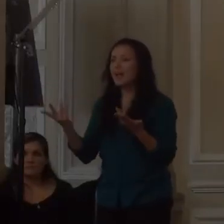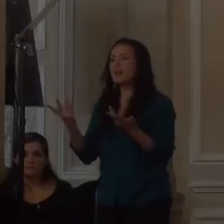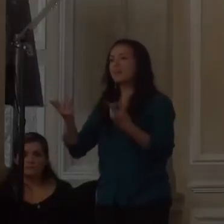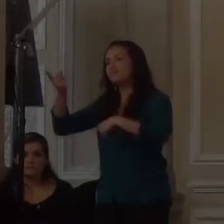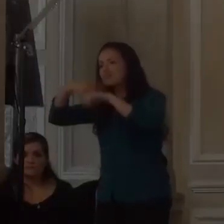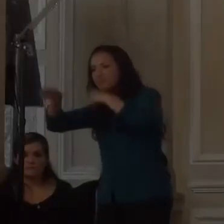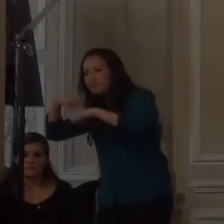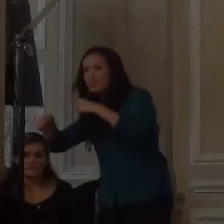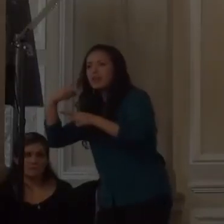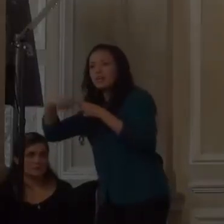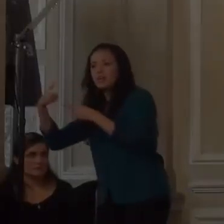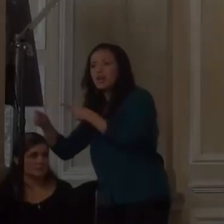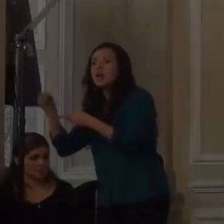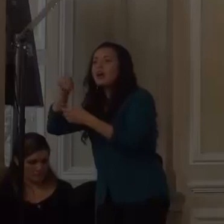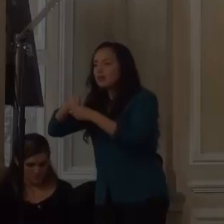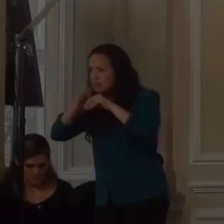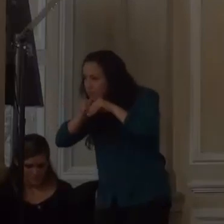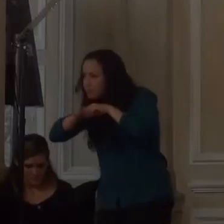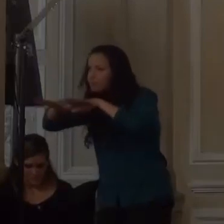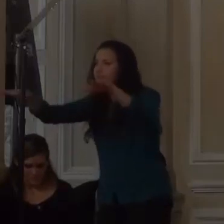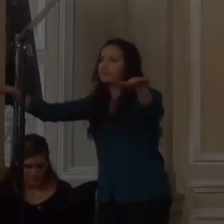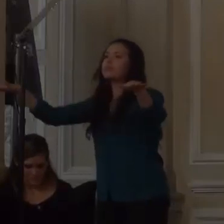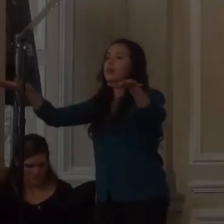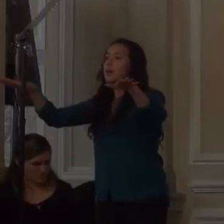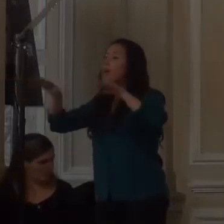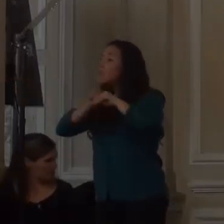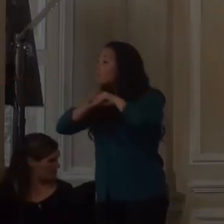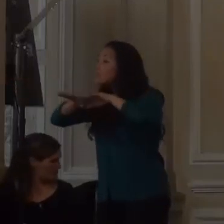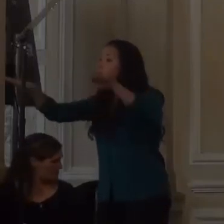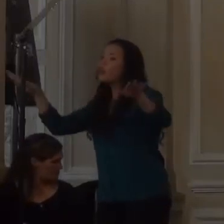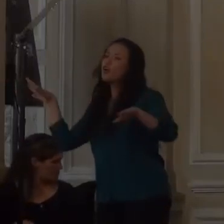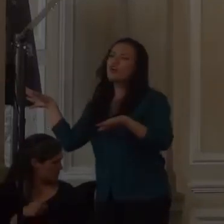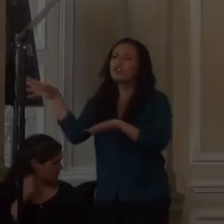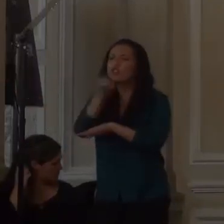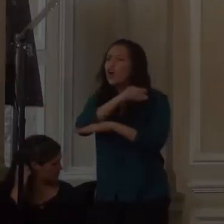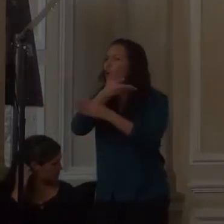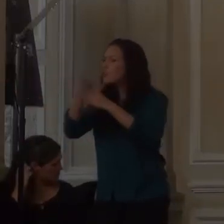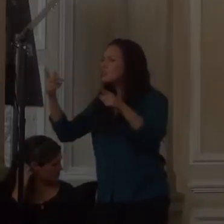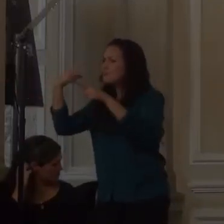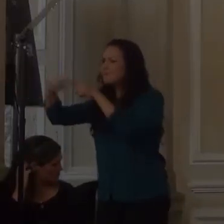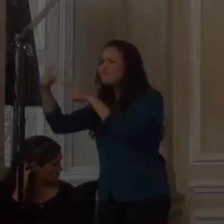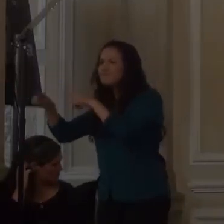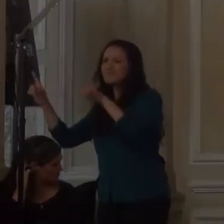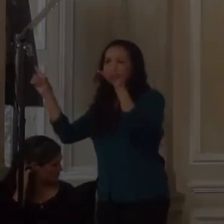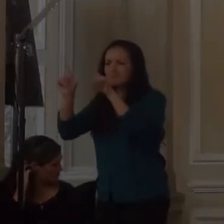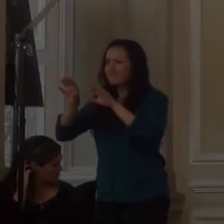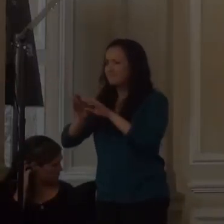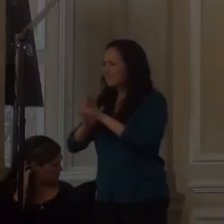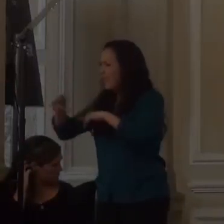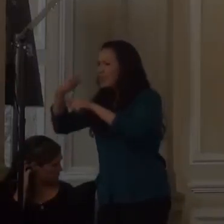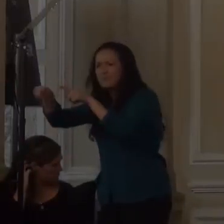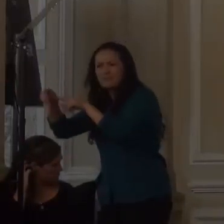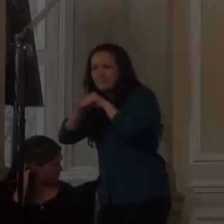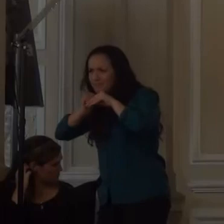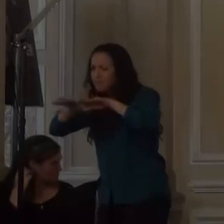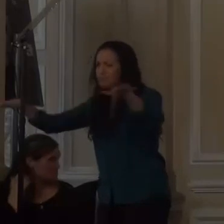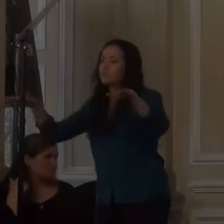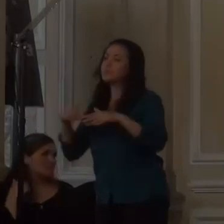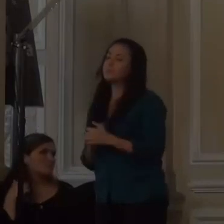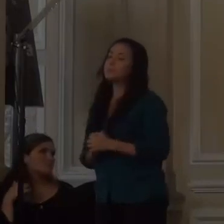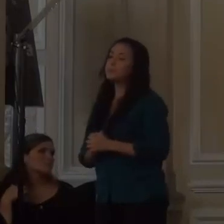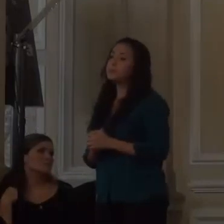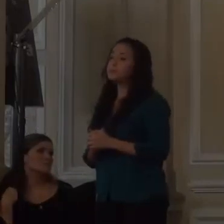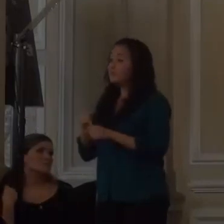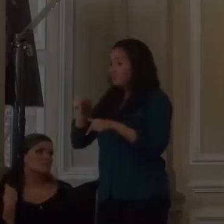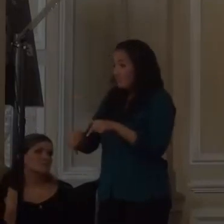y se divulgará de manera masiva por todos los medios que estén a nuestro alcance. Esto es